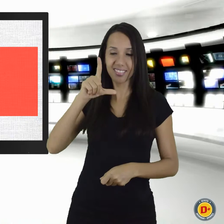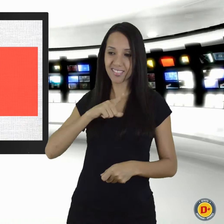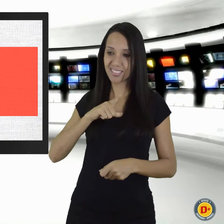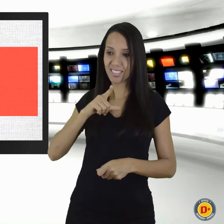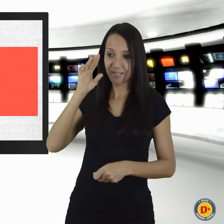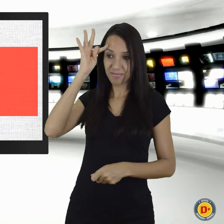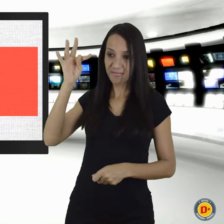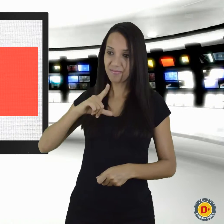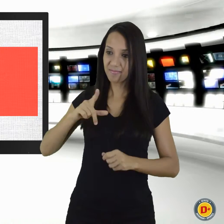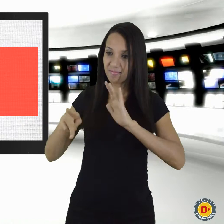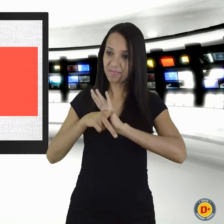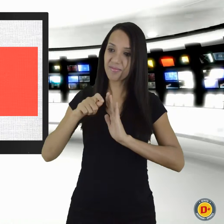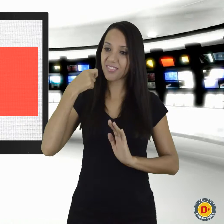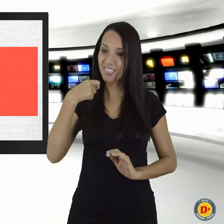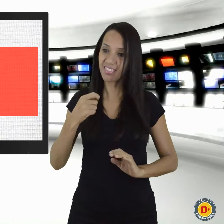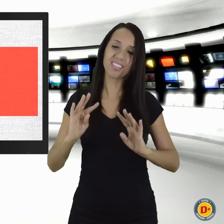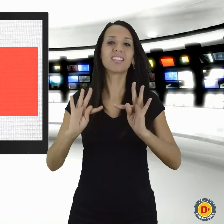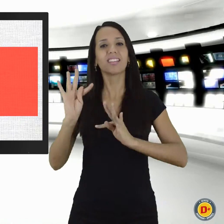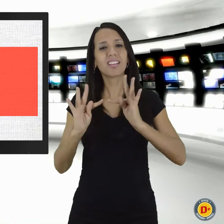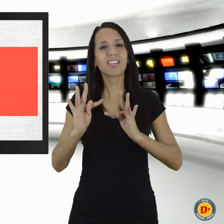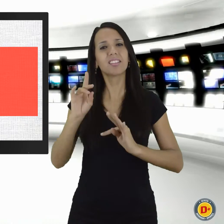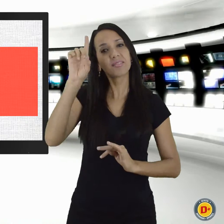e técnico, com deficiência ou não, tocamos.